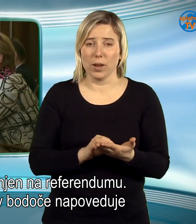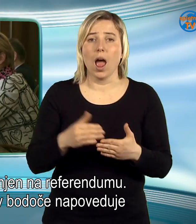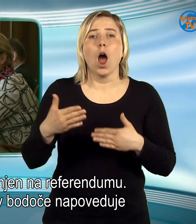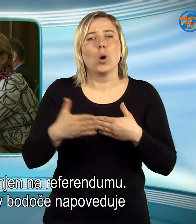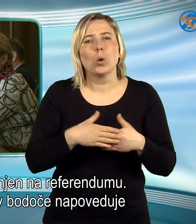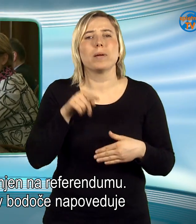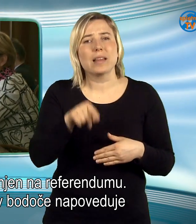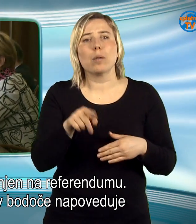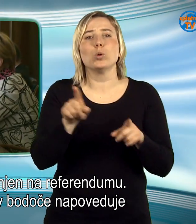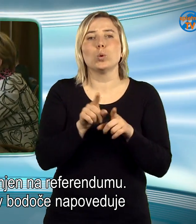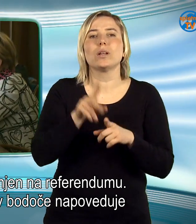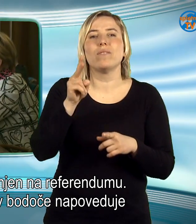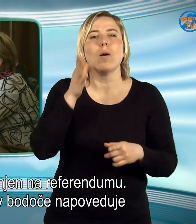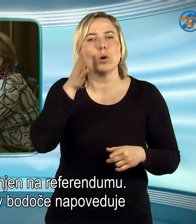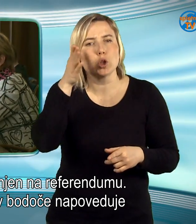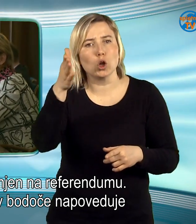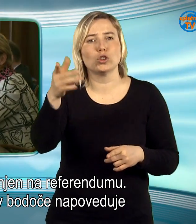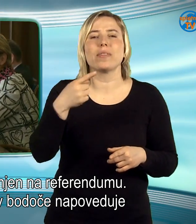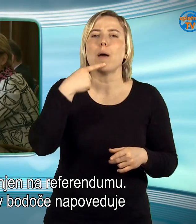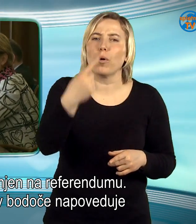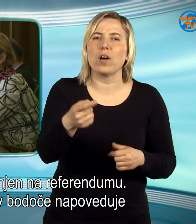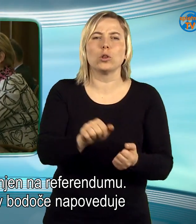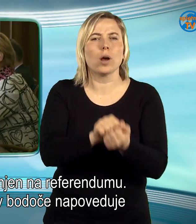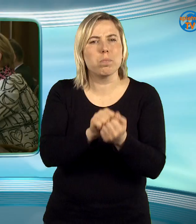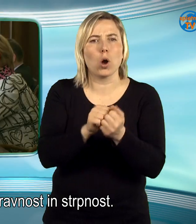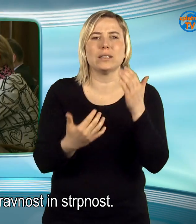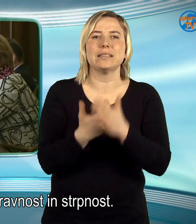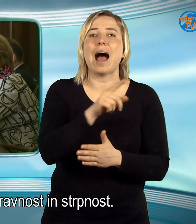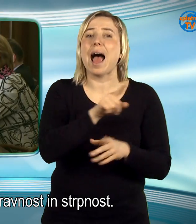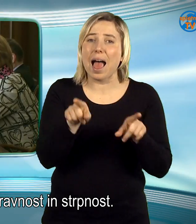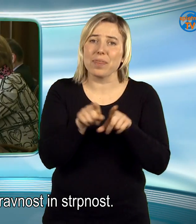Kljub temu tudi v bodoče napoveduje boj za enakopravnost in strpnost.